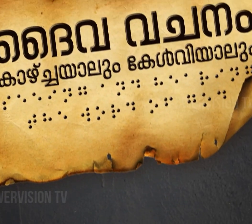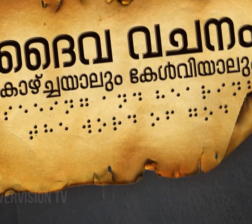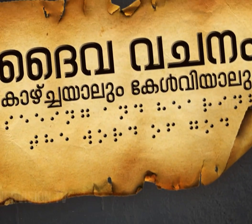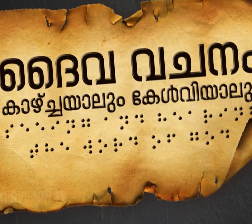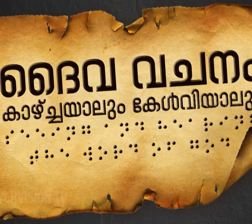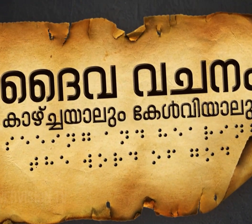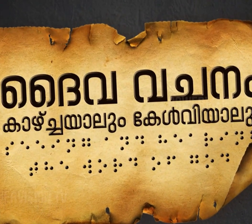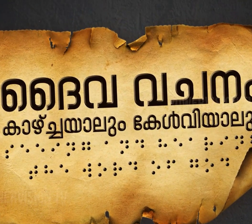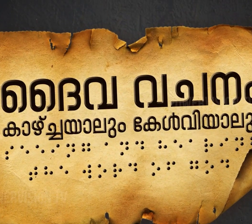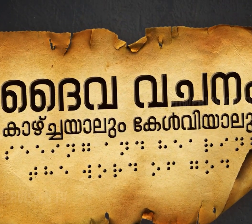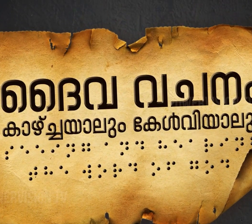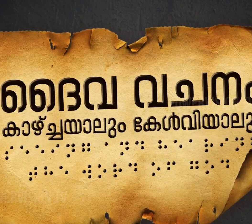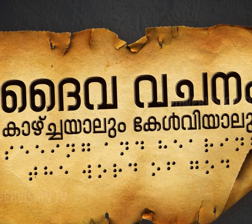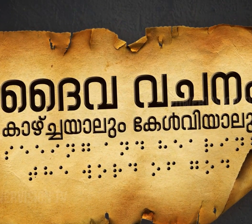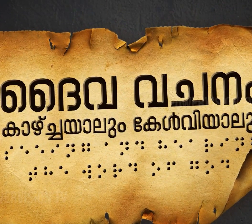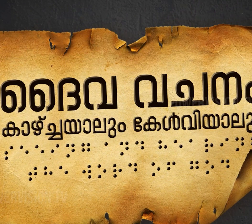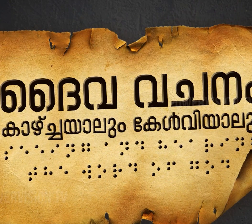ദൈവവചനം കാഴ്ചയാലും കേൾവിയാലും.